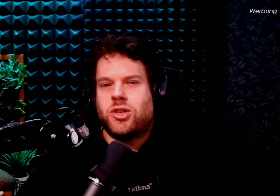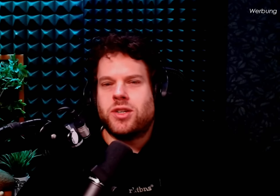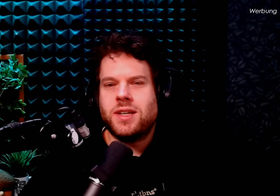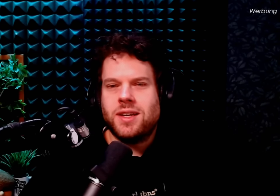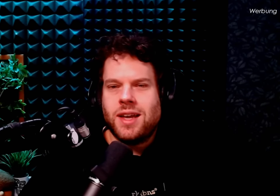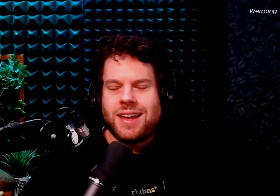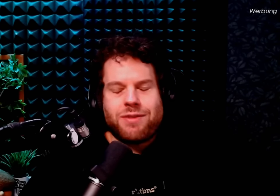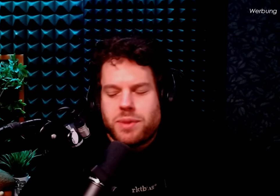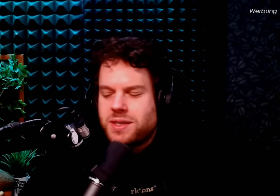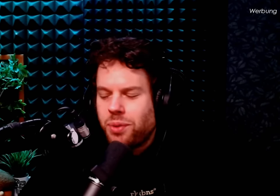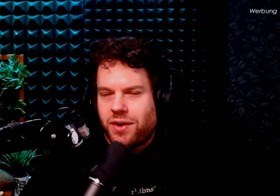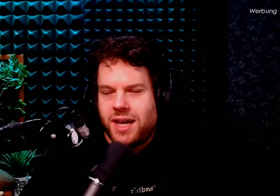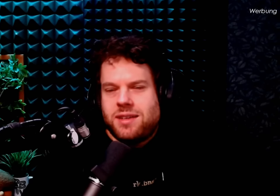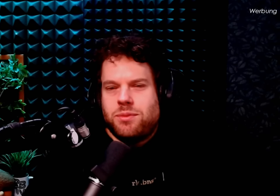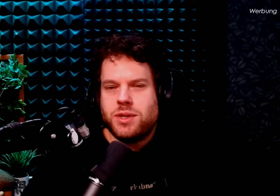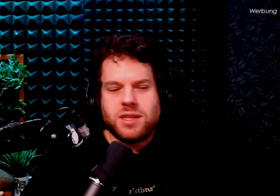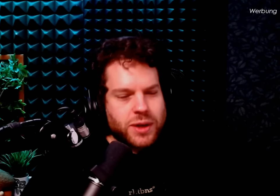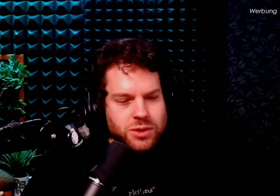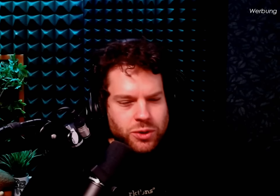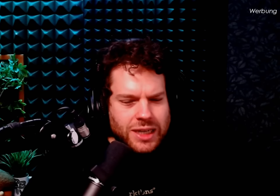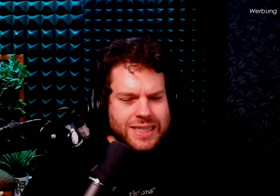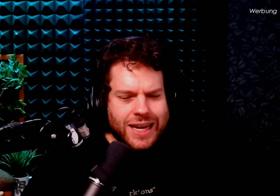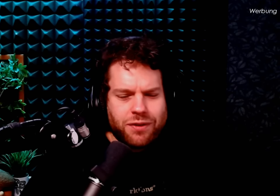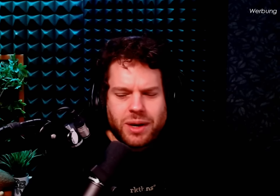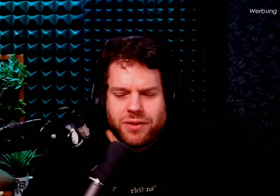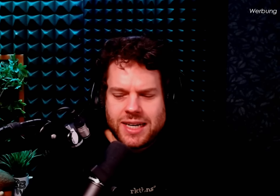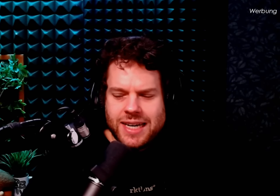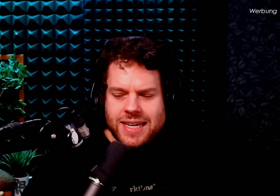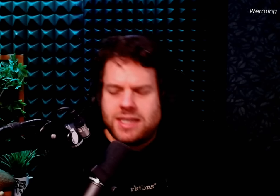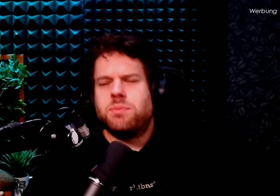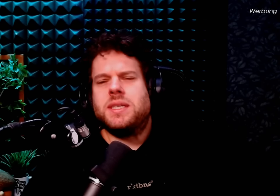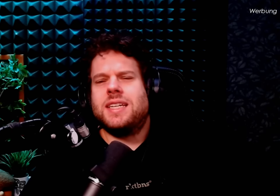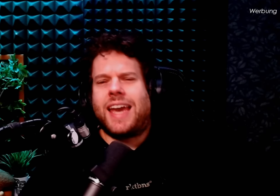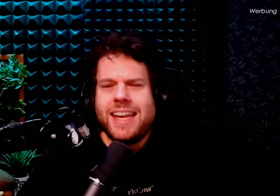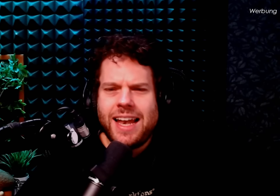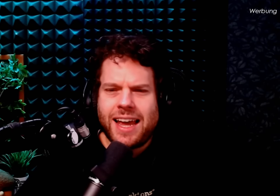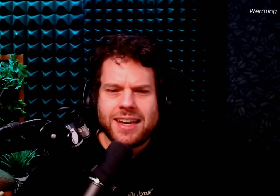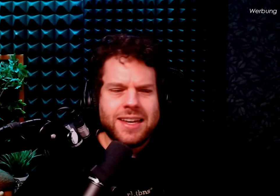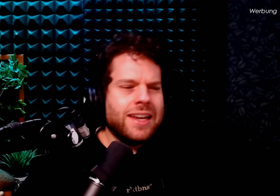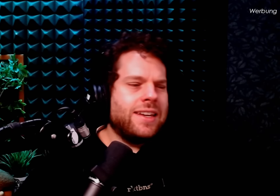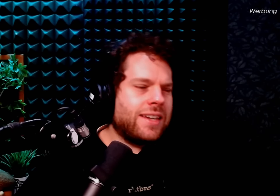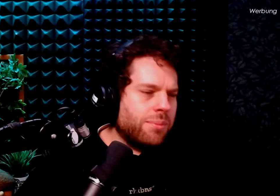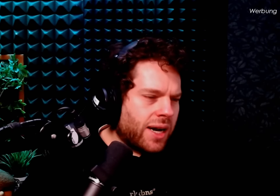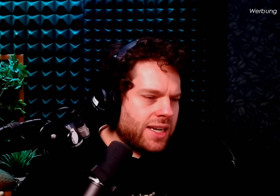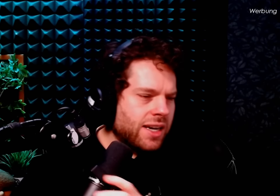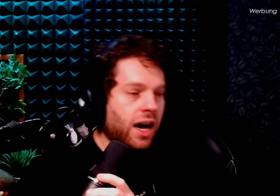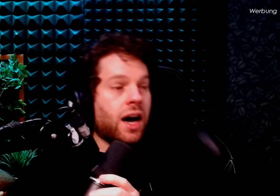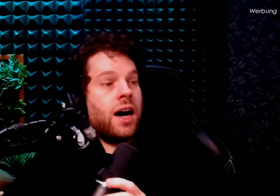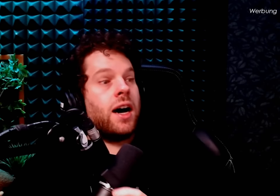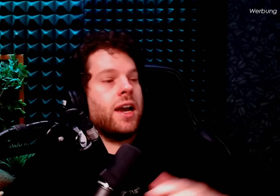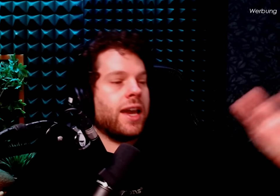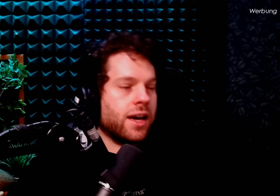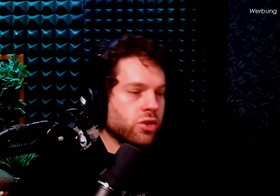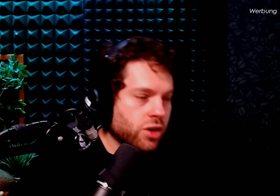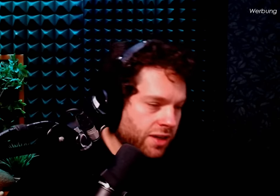quatschen. Einfach ein bisschen privat, ein bisschen persönlich, einfach mal wieder sich ein bisschen kennenlernen. Nicht immer hier, ah, Herr Dr.